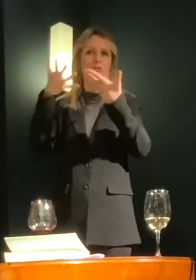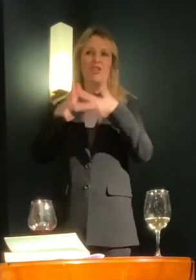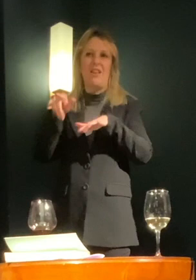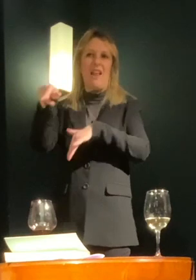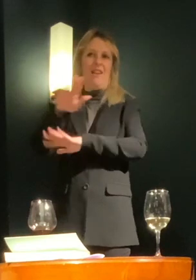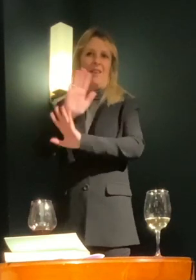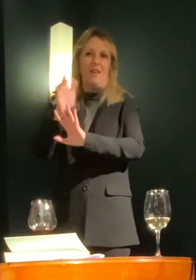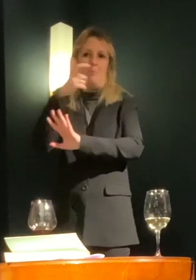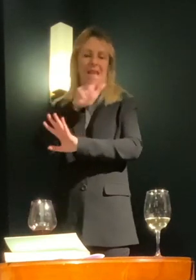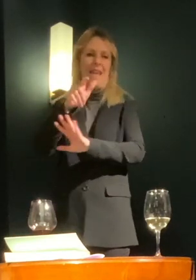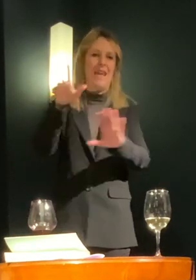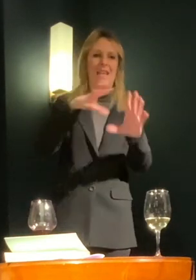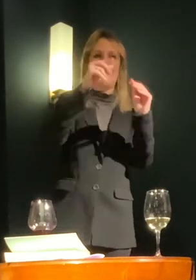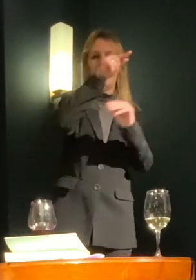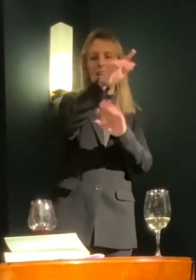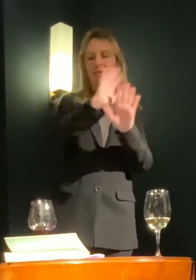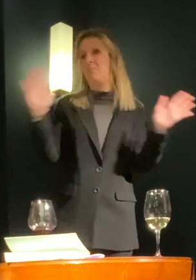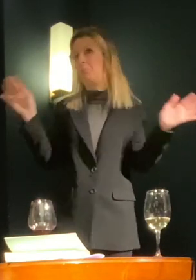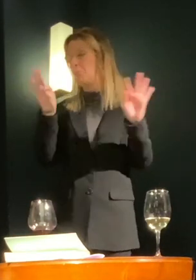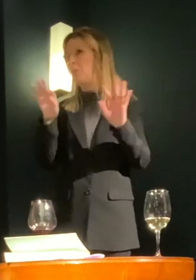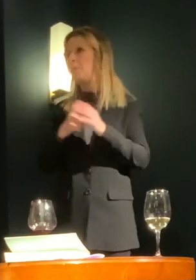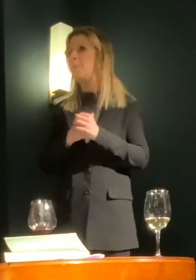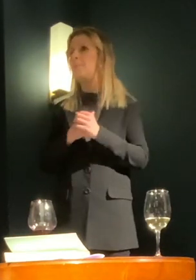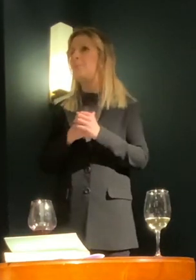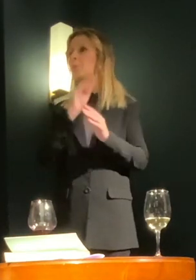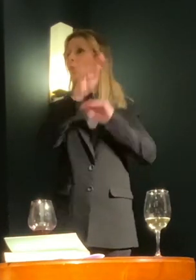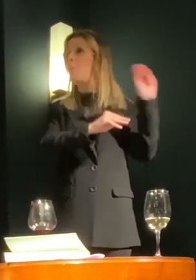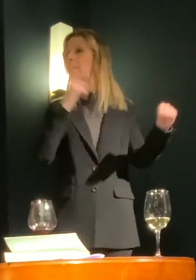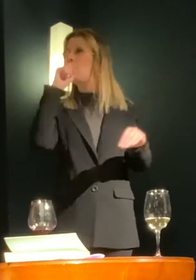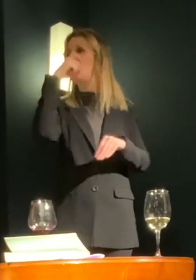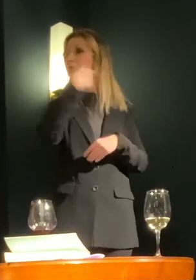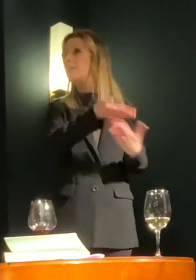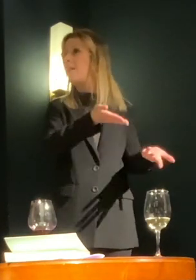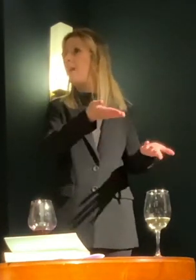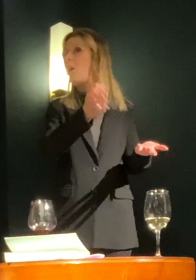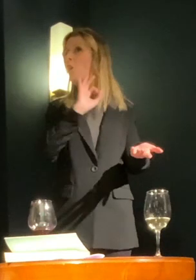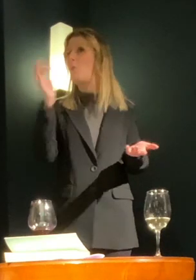doveva iniziare lì. Sì. Quindi molto... Domande, curiosità o beviamo e...